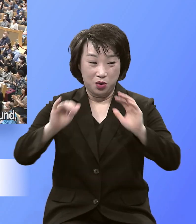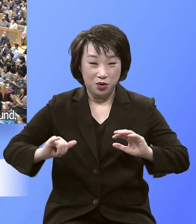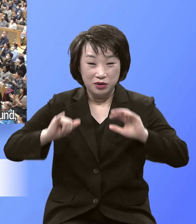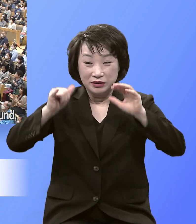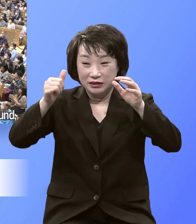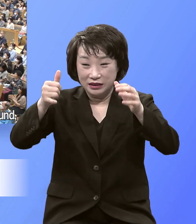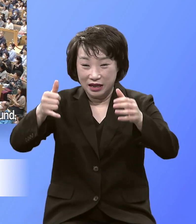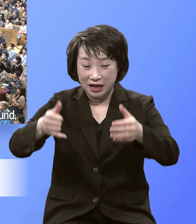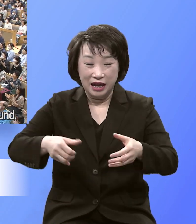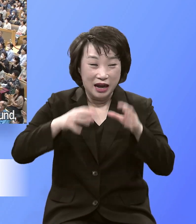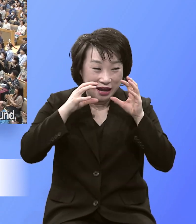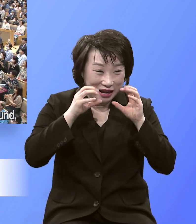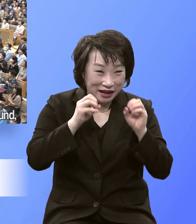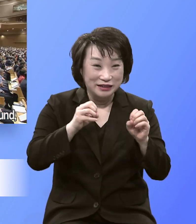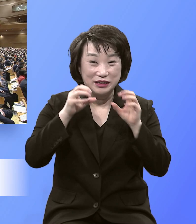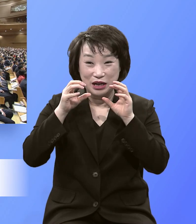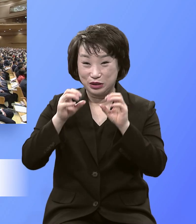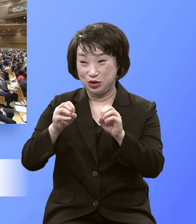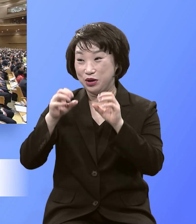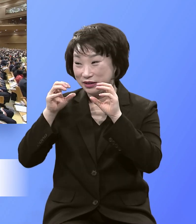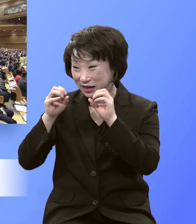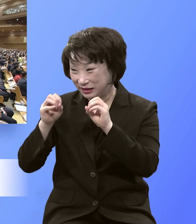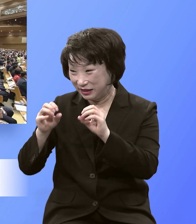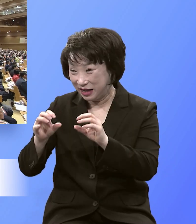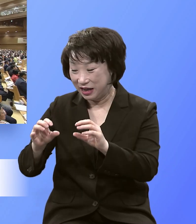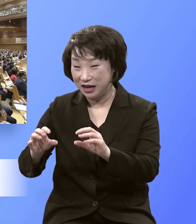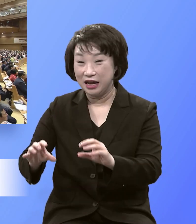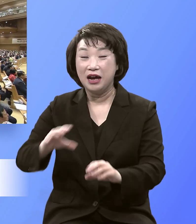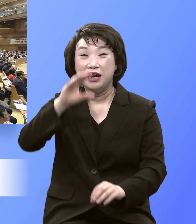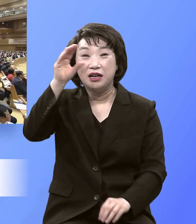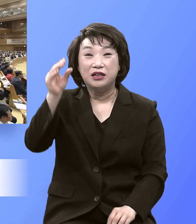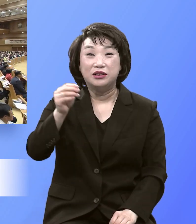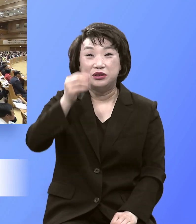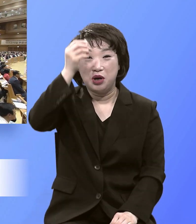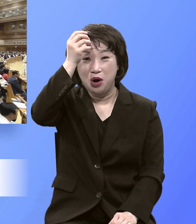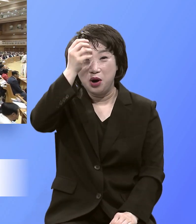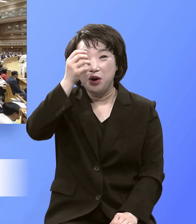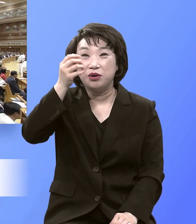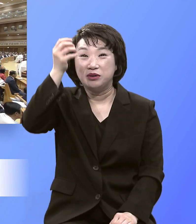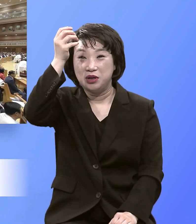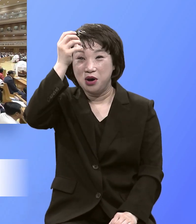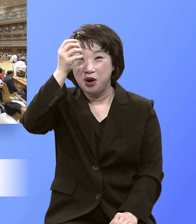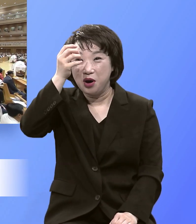온 세상 전하세.